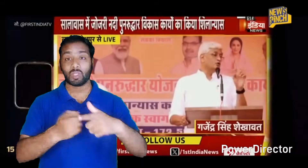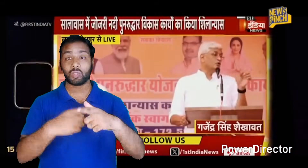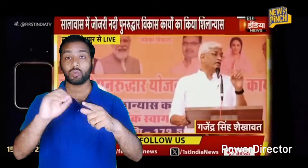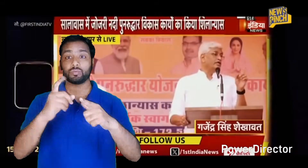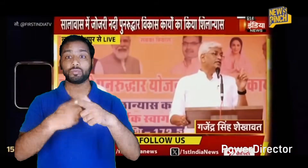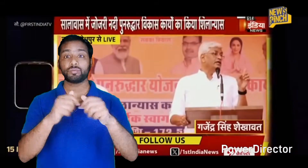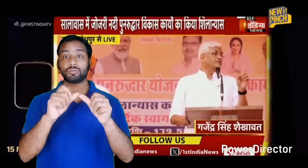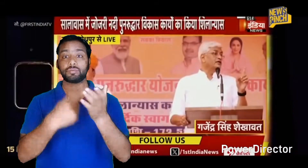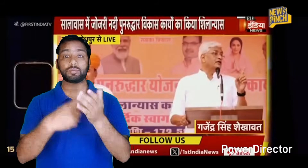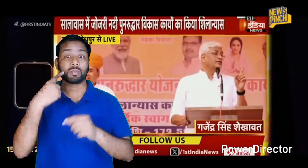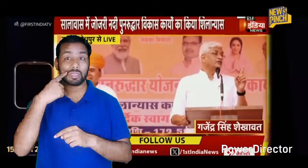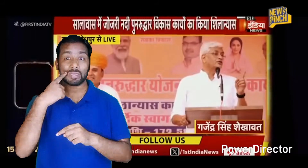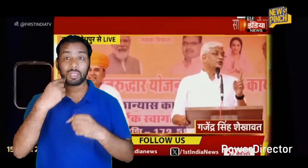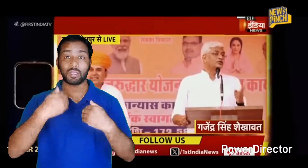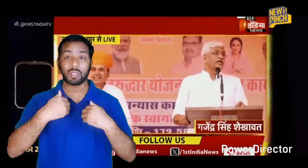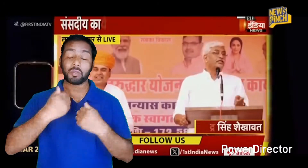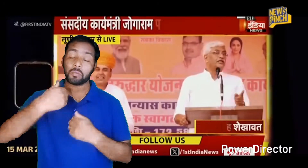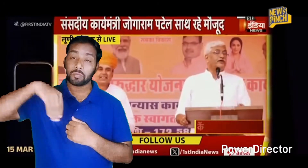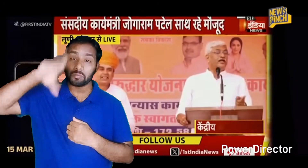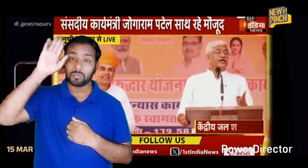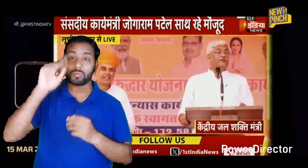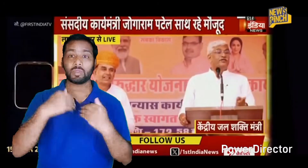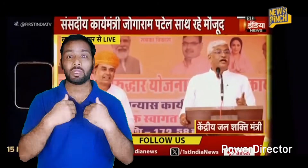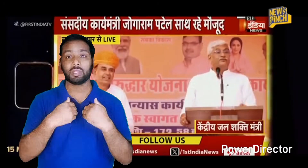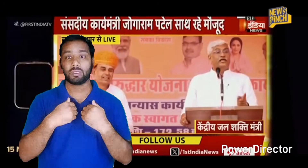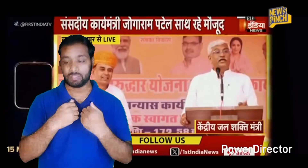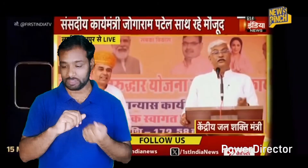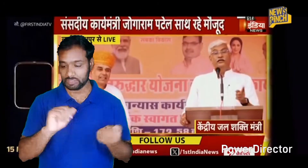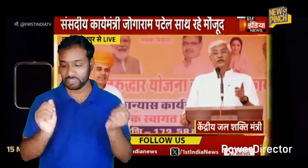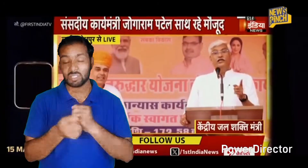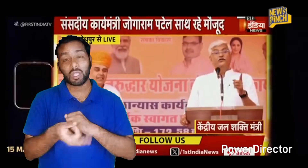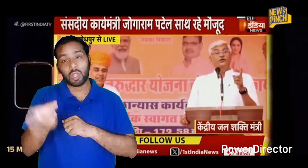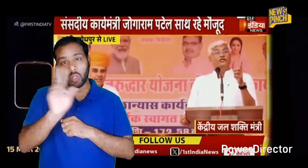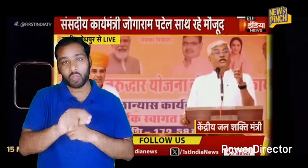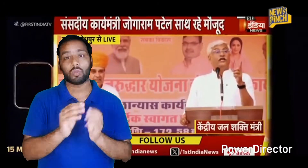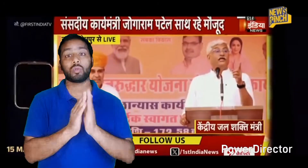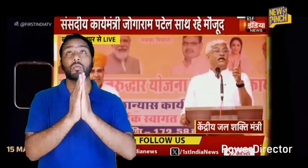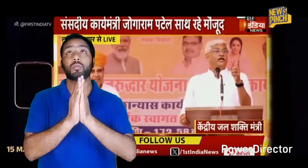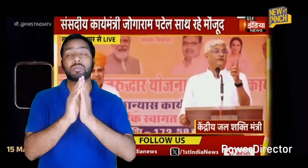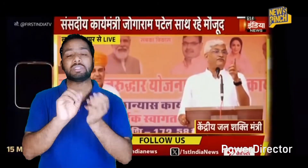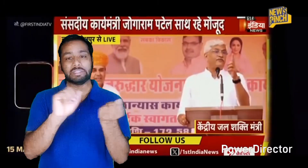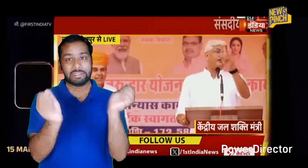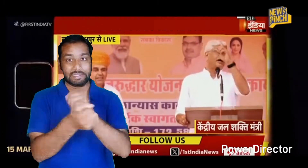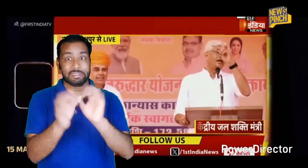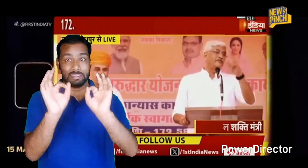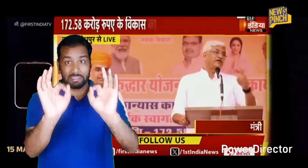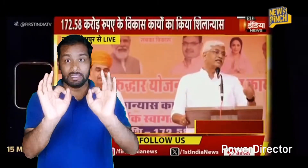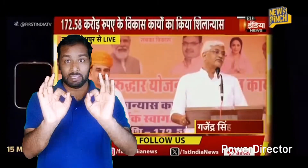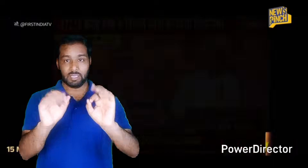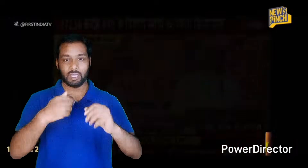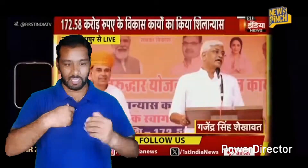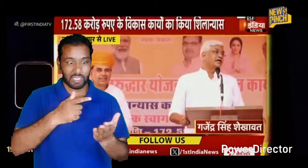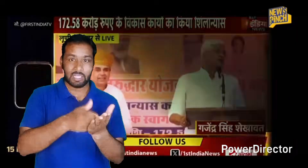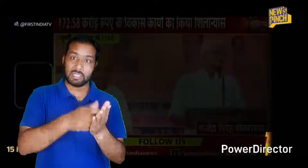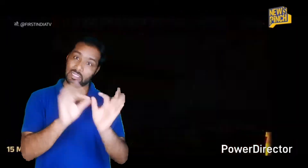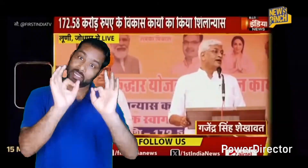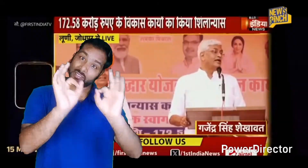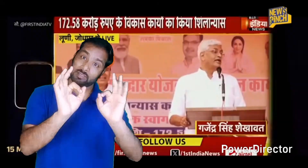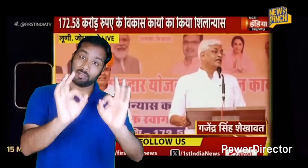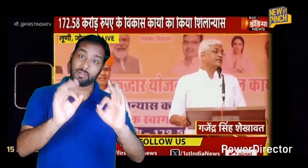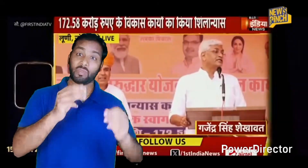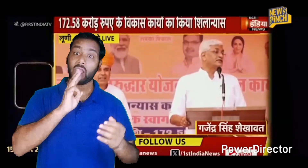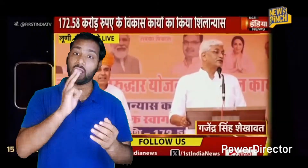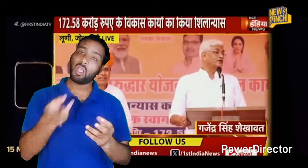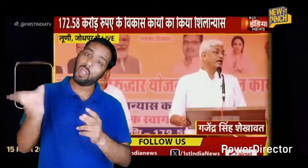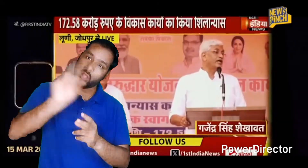जो जोजरी नदी का संकट था, जो जोजरी नदी हमारे लिए अभिशाप थी, ये जोजरी नदी एक बार फिर हमारे लिए वरदान बन जाएगी। हमारे